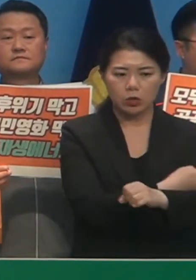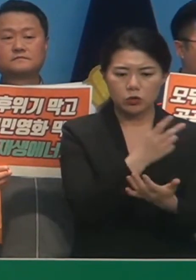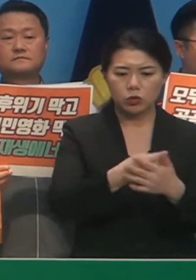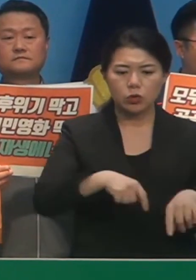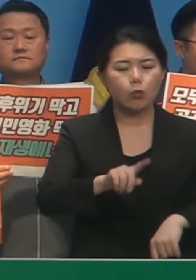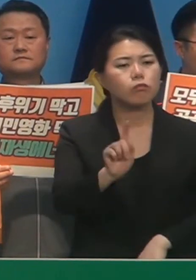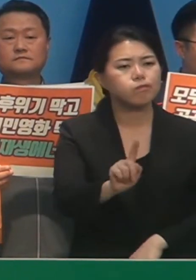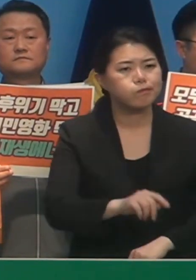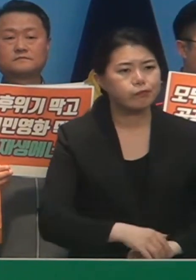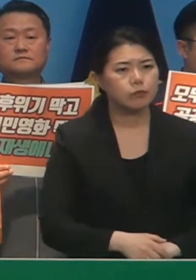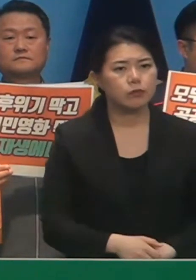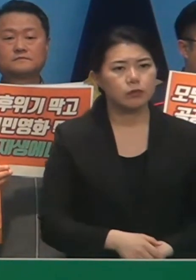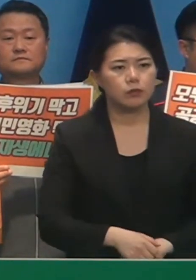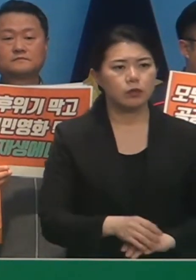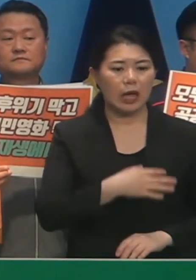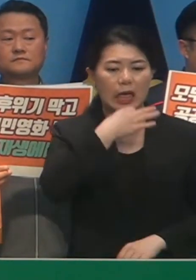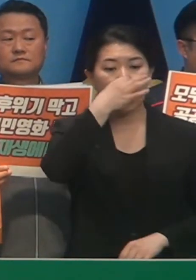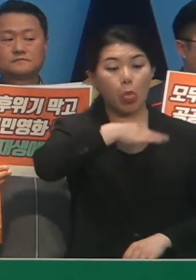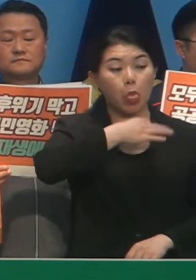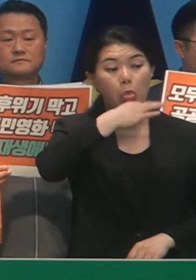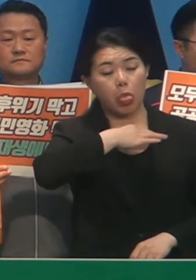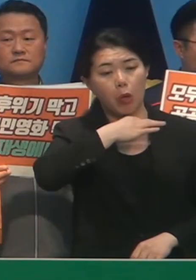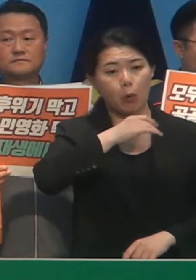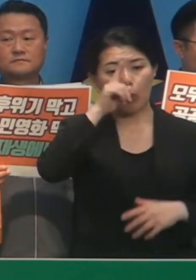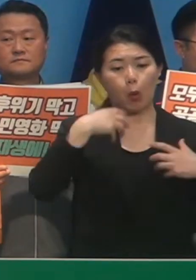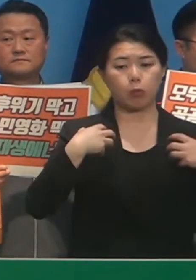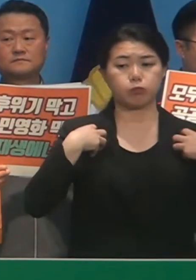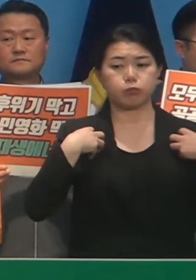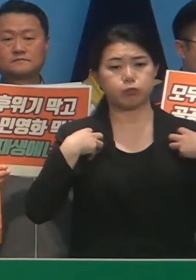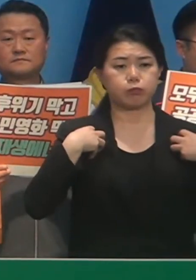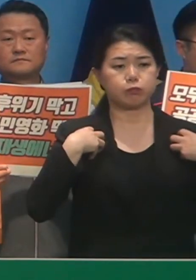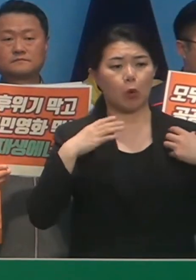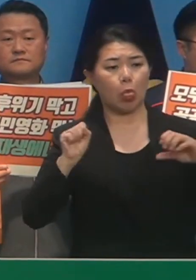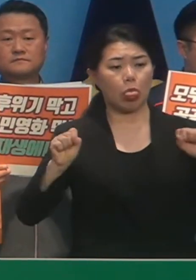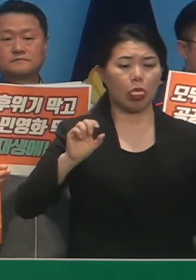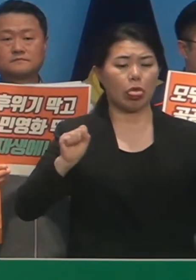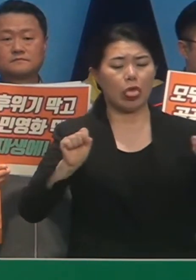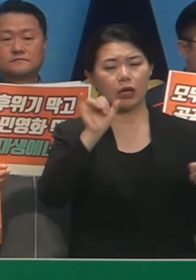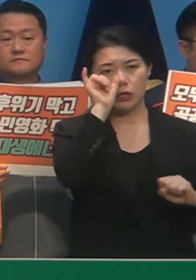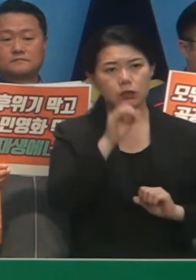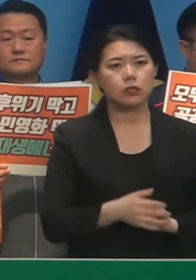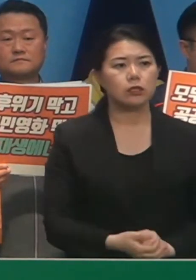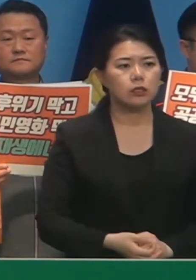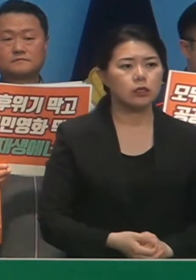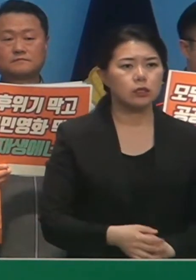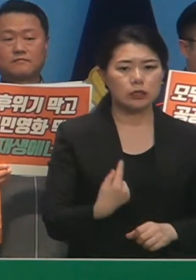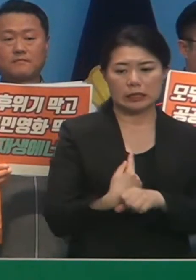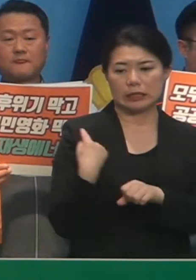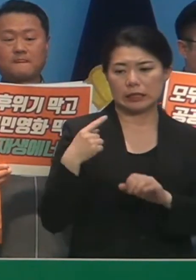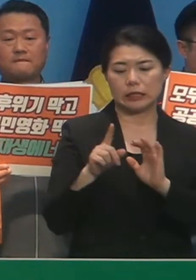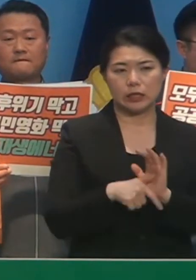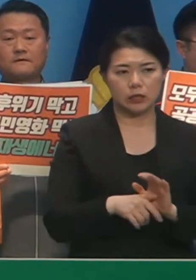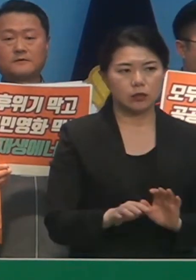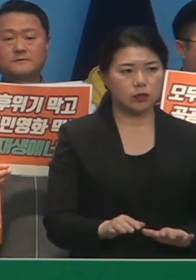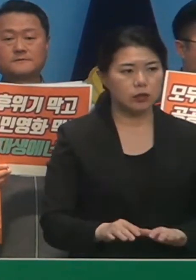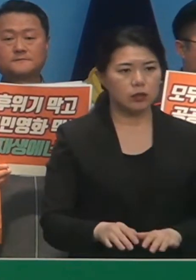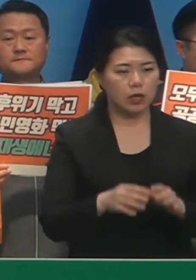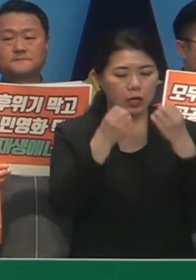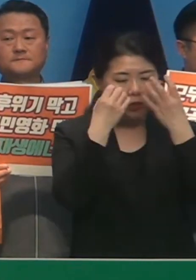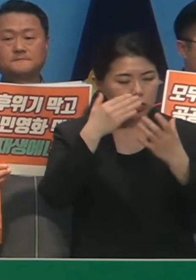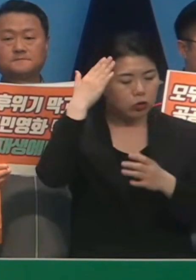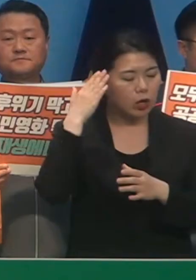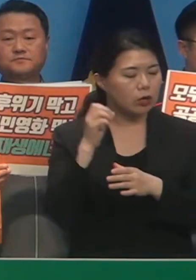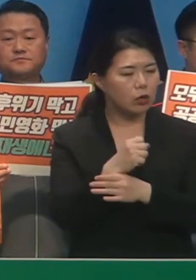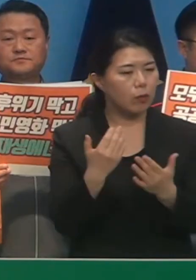정책은 어떻습니까? 이윤에 따라 정권에 따라 휩쓸리며 헤매이고 있습니다. 작년에는 3척의 신규